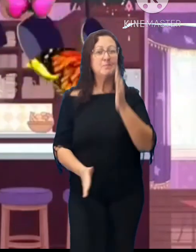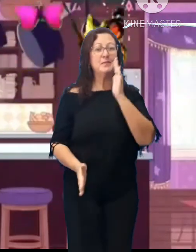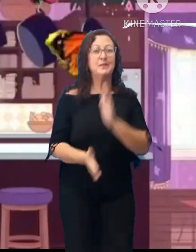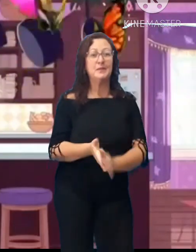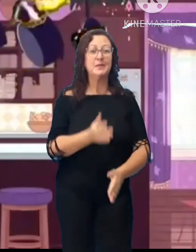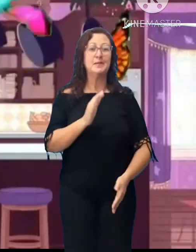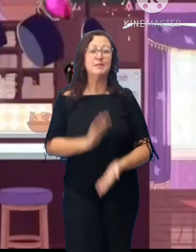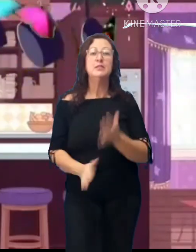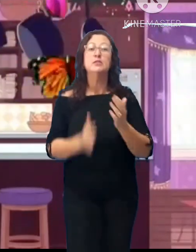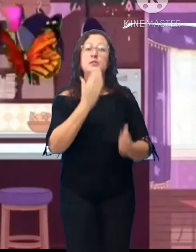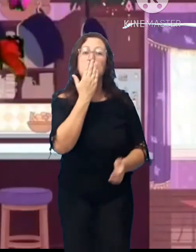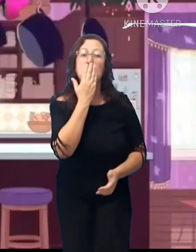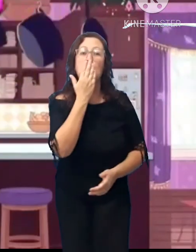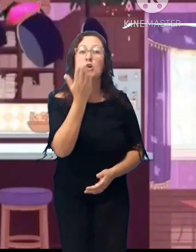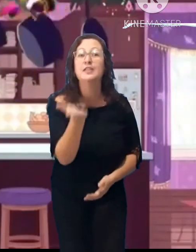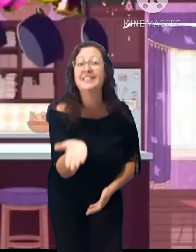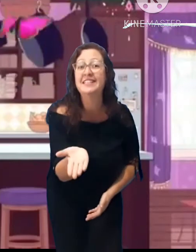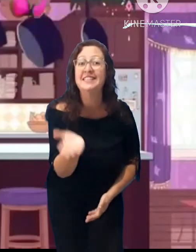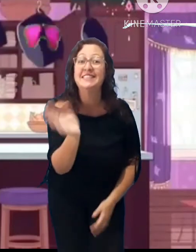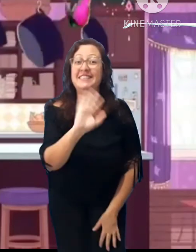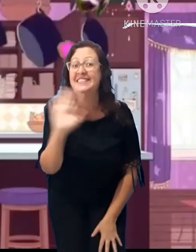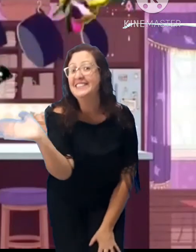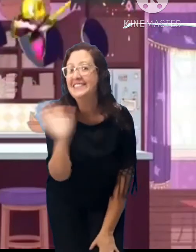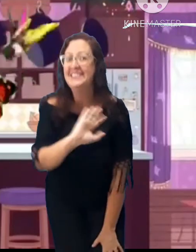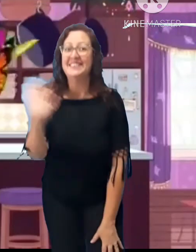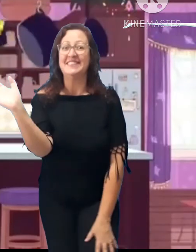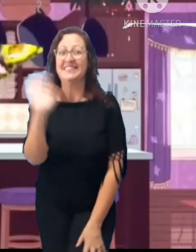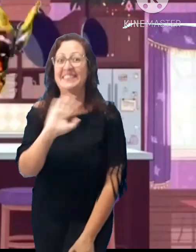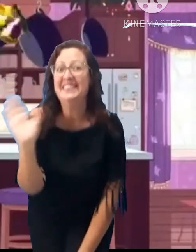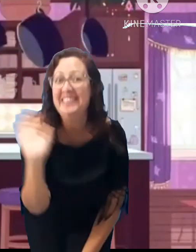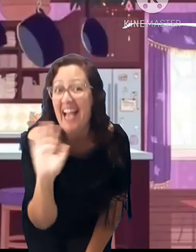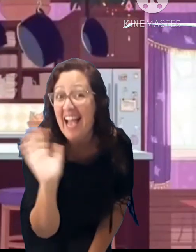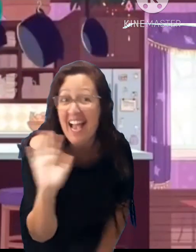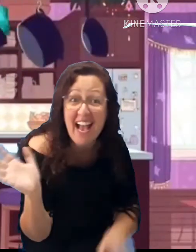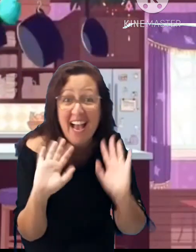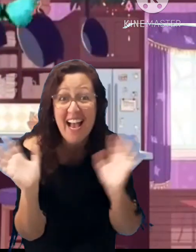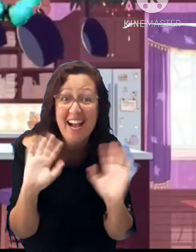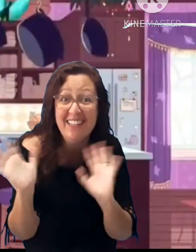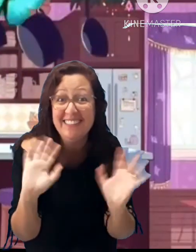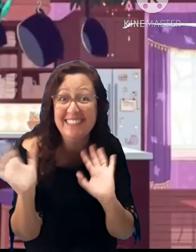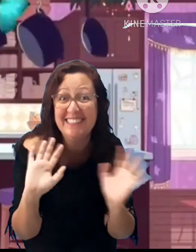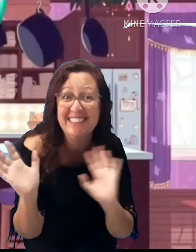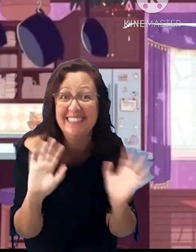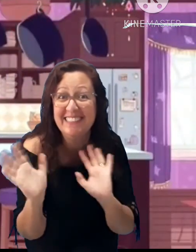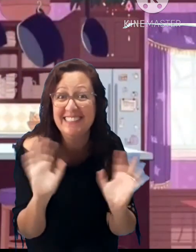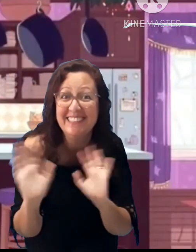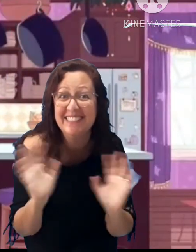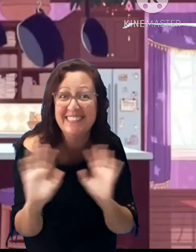Manda beijo e dá tchau. Tchau.